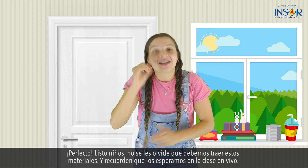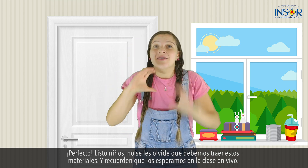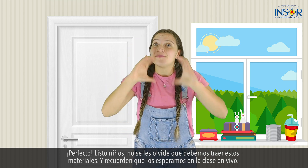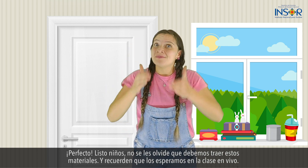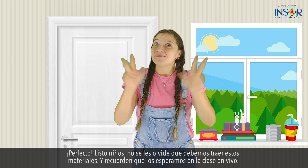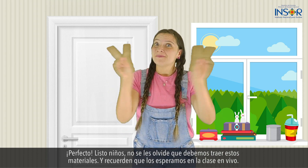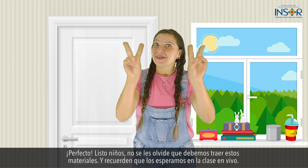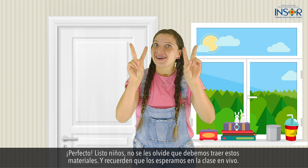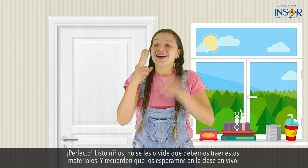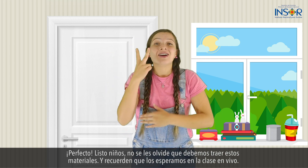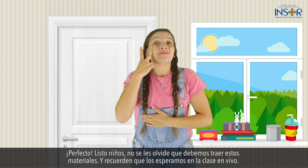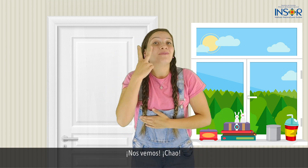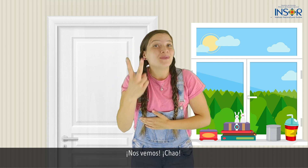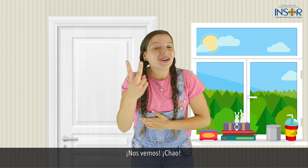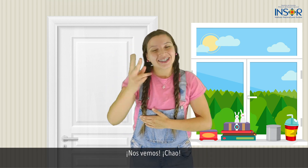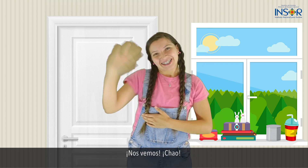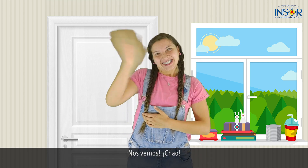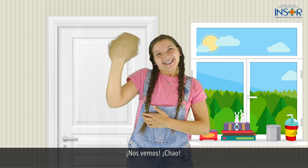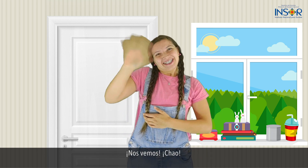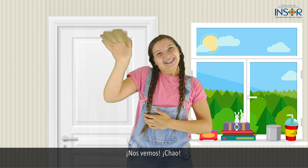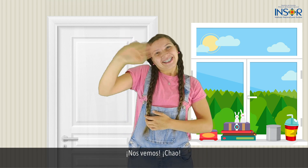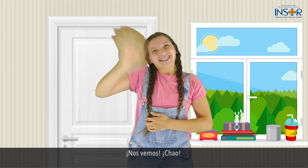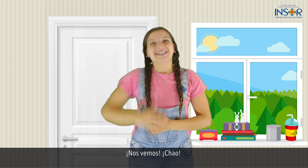esperamos en la clase en vivo. ¡Nos vemos! ¡Chao!